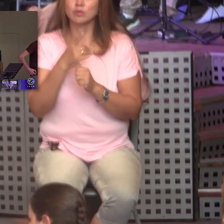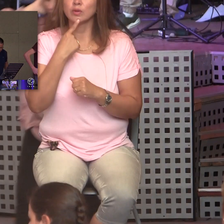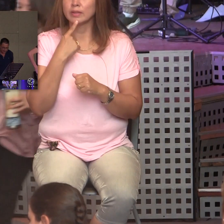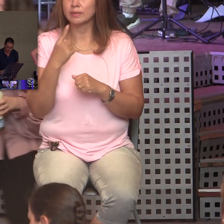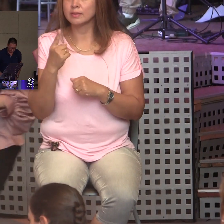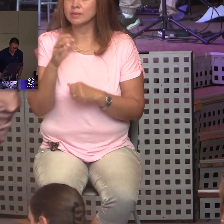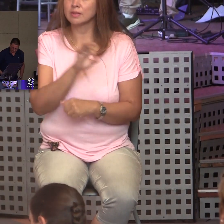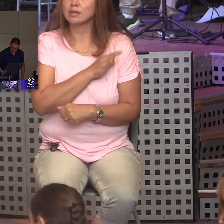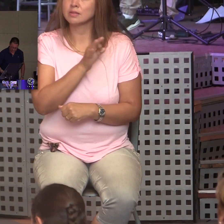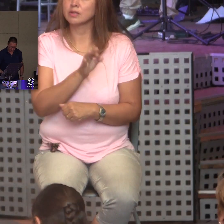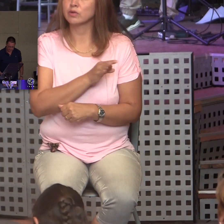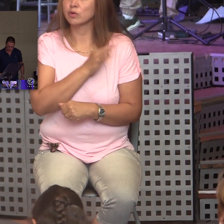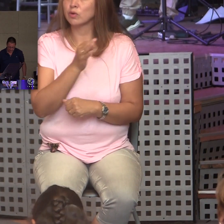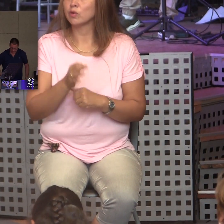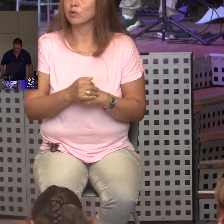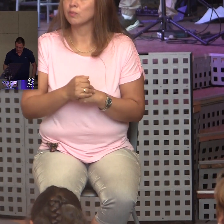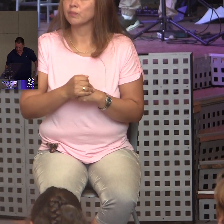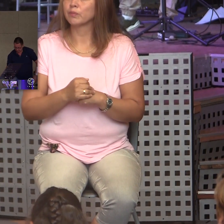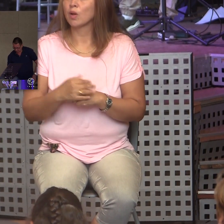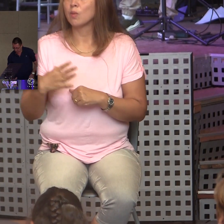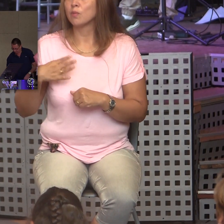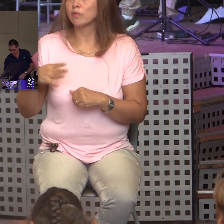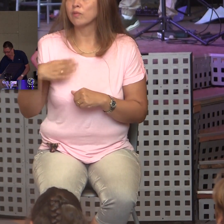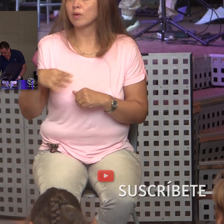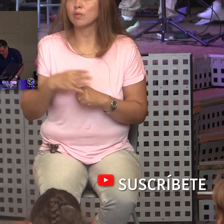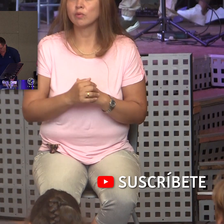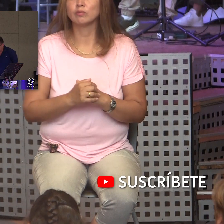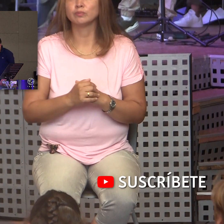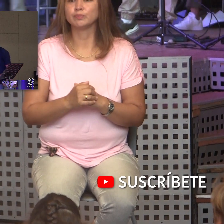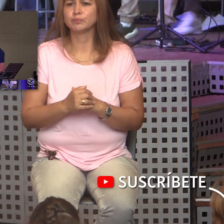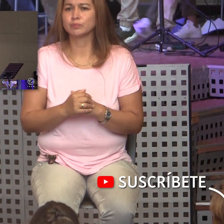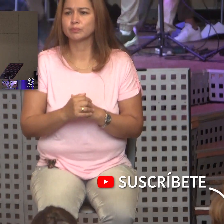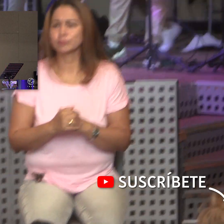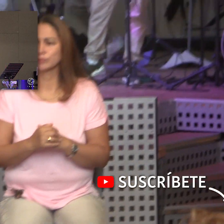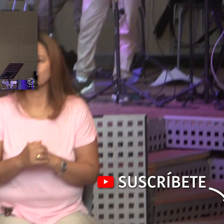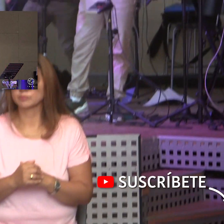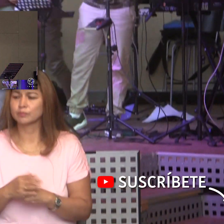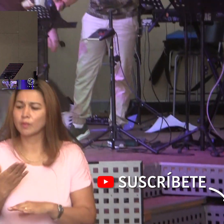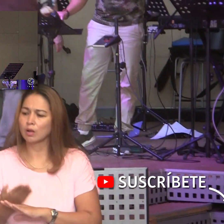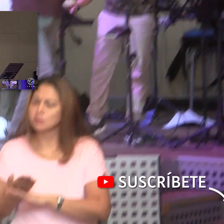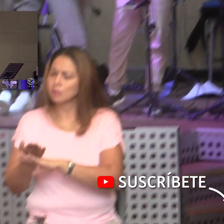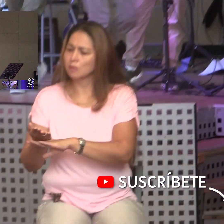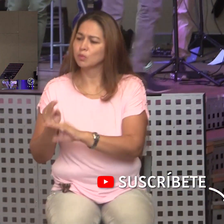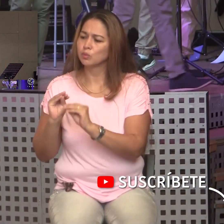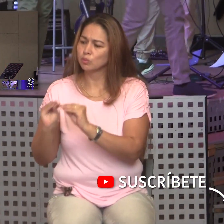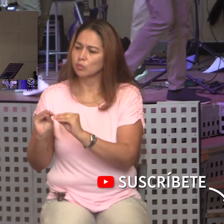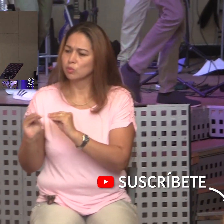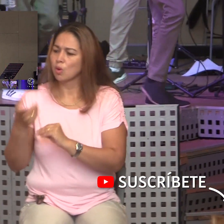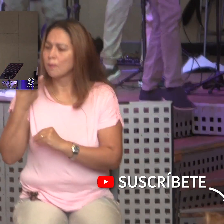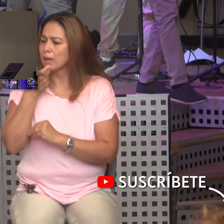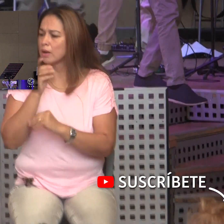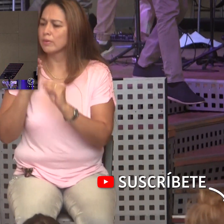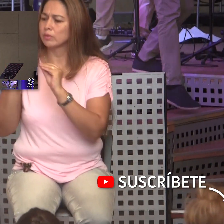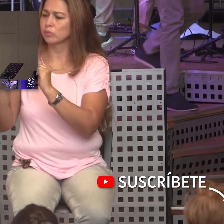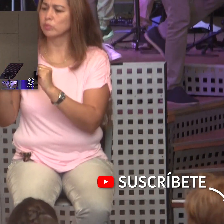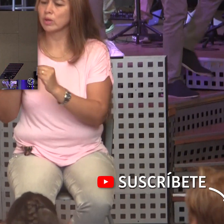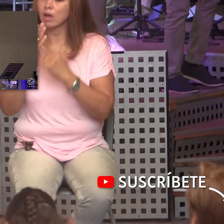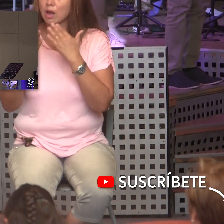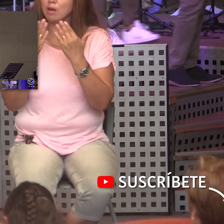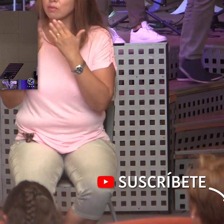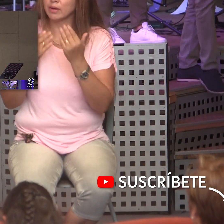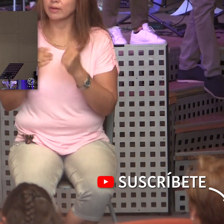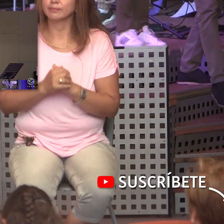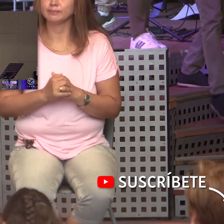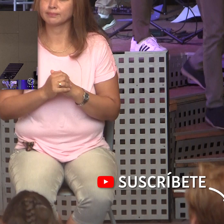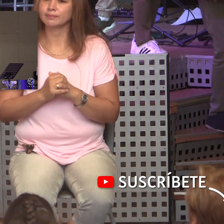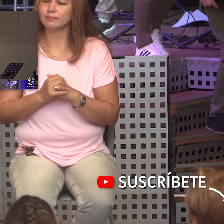y concede a tus siervos que con todo denuedo hablen tu palabra, mientras extiendes tu mano para que se